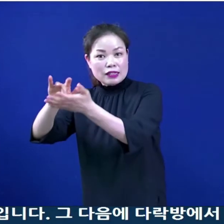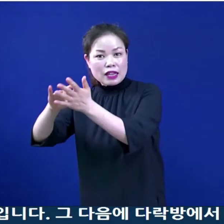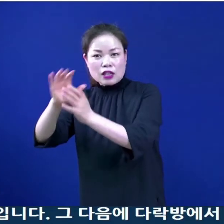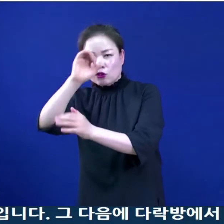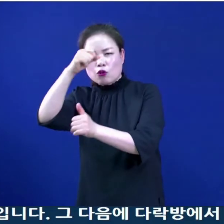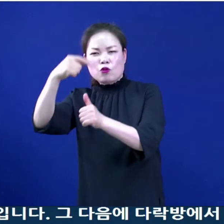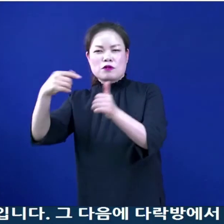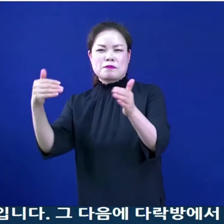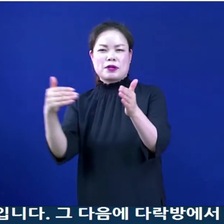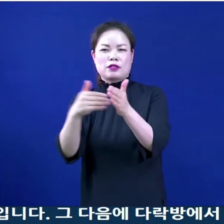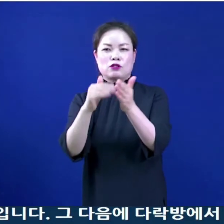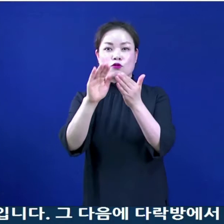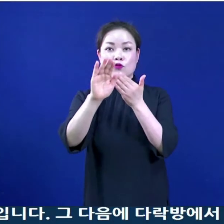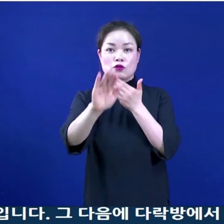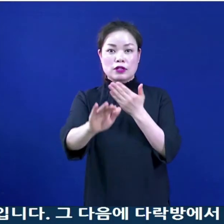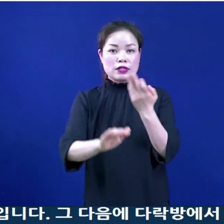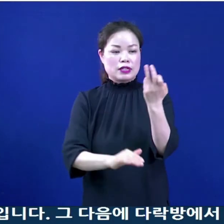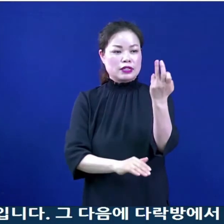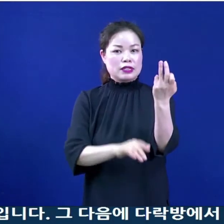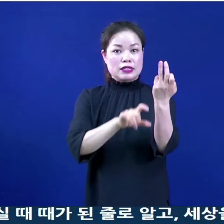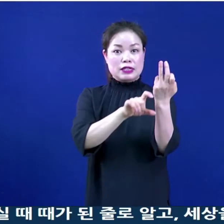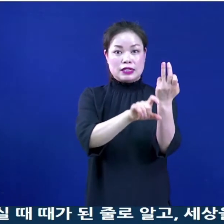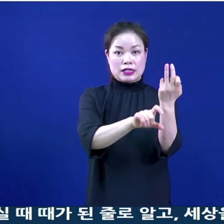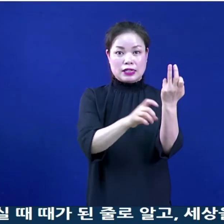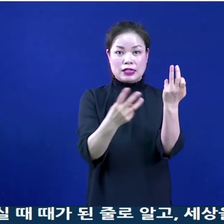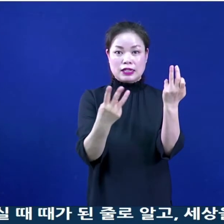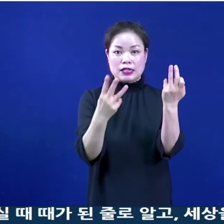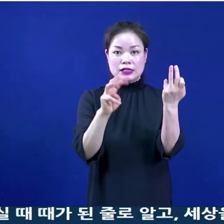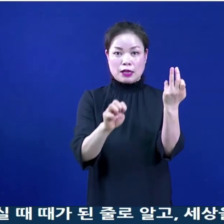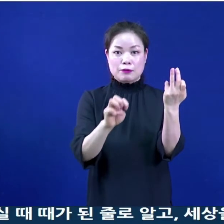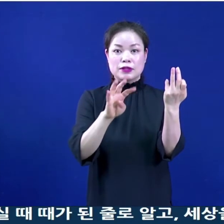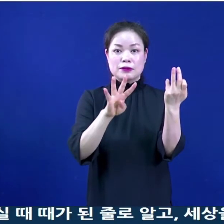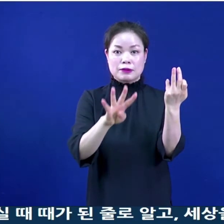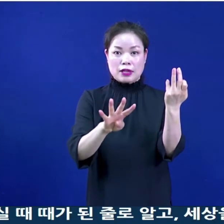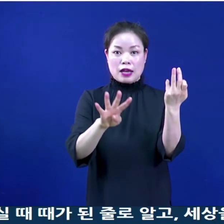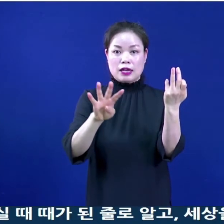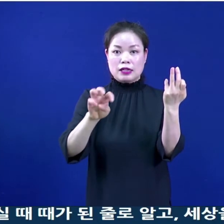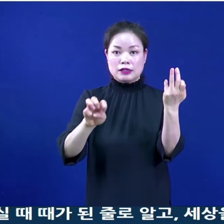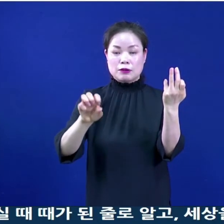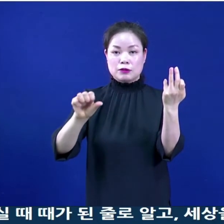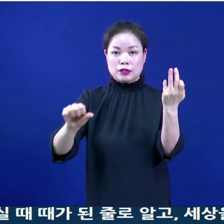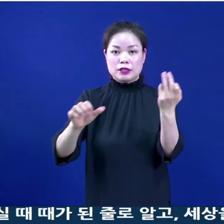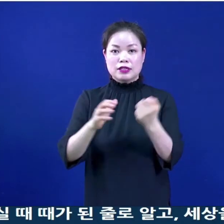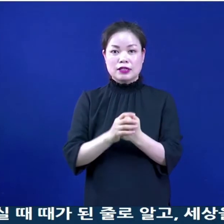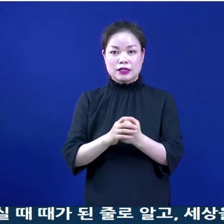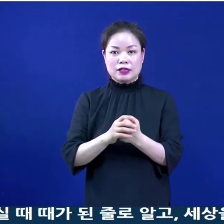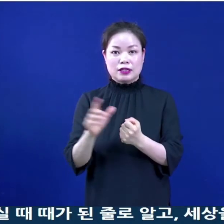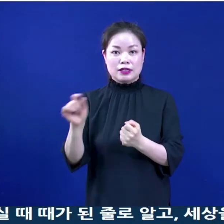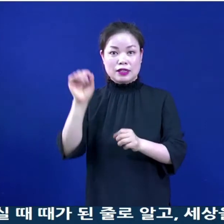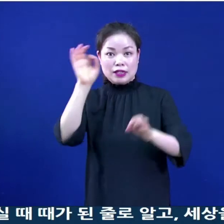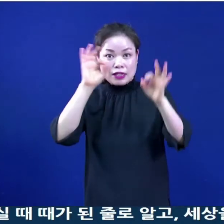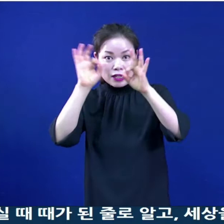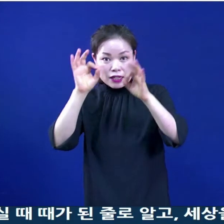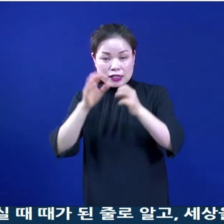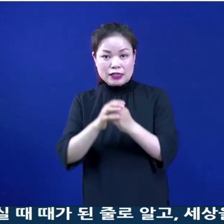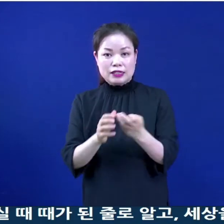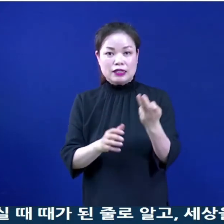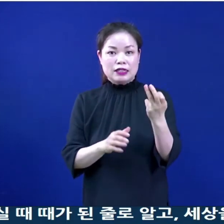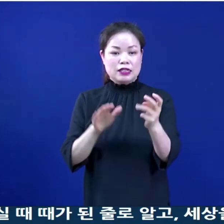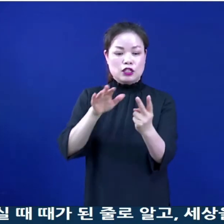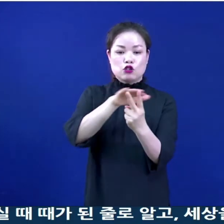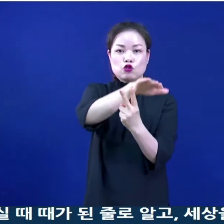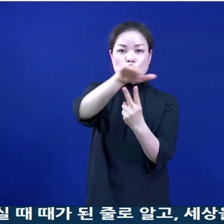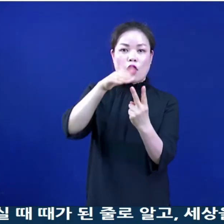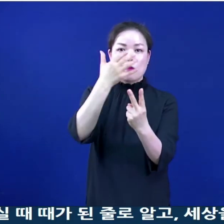교훈을 마치시면서 13장 34절 35절 찾으실 수 있는 분 빨리 이동해 보시기 바랍니다.